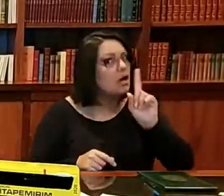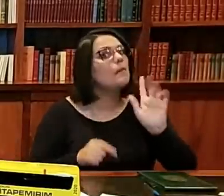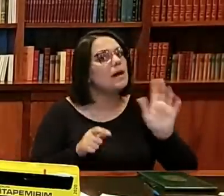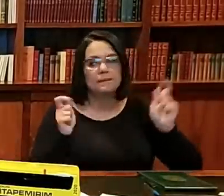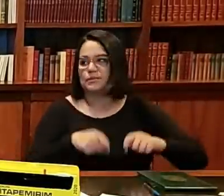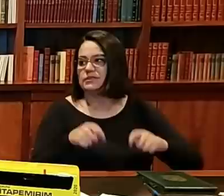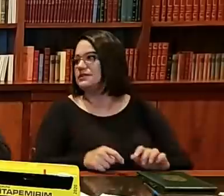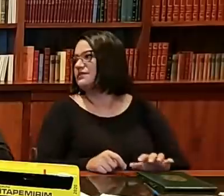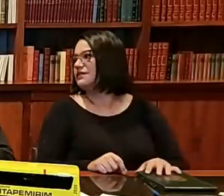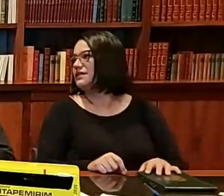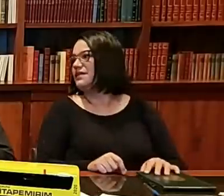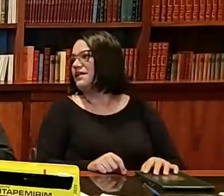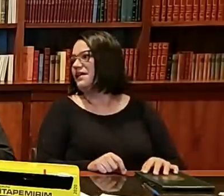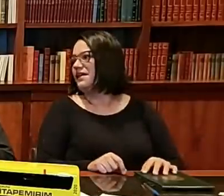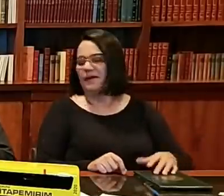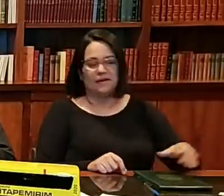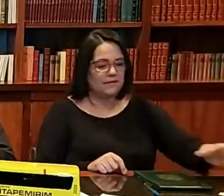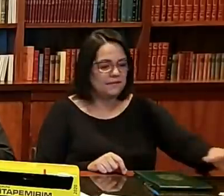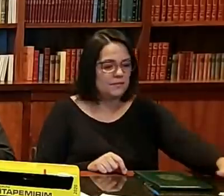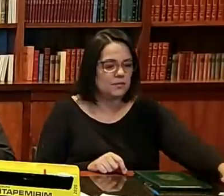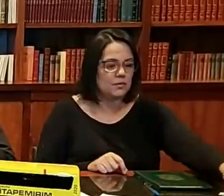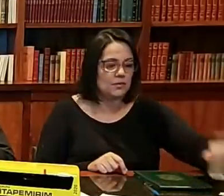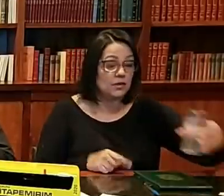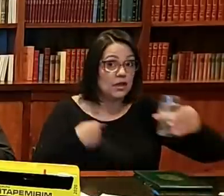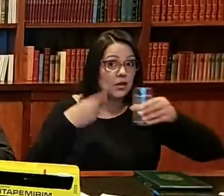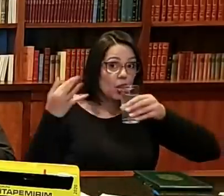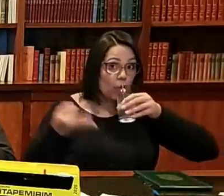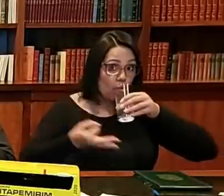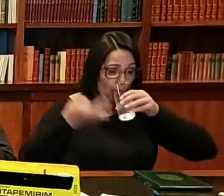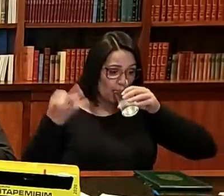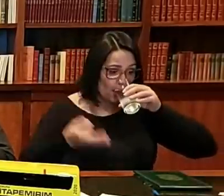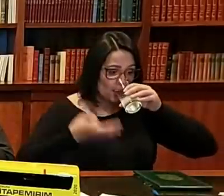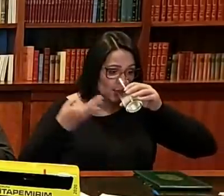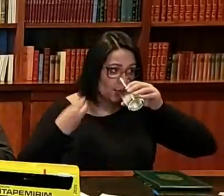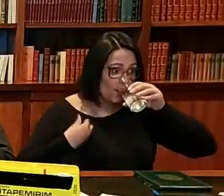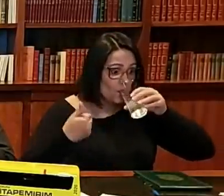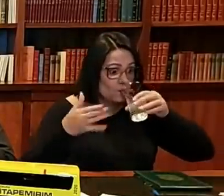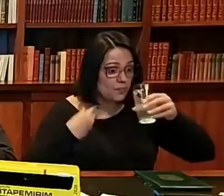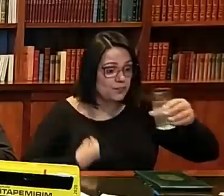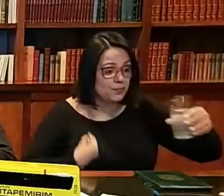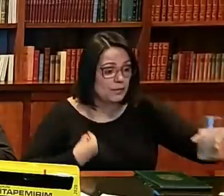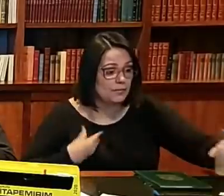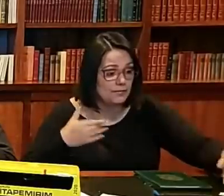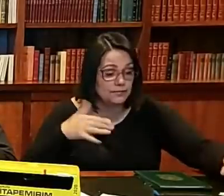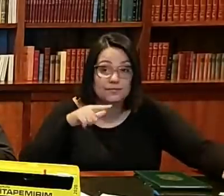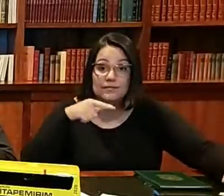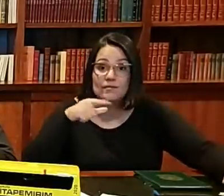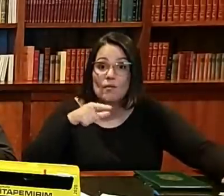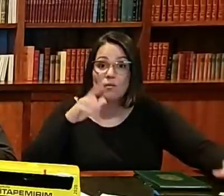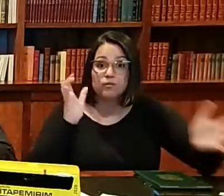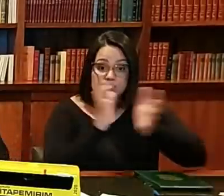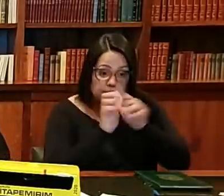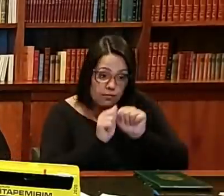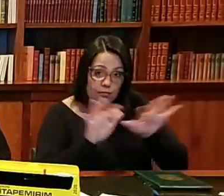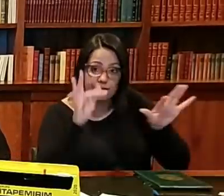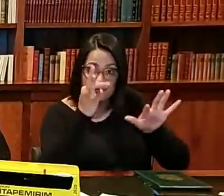possível. Fala, Marcão. Mas olha, eu tava me segurando aqui pelo seguinte: eu comecei a minha vida na Rede Ferroviária Federal, com 14 anos,